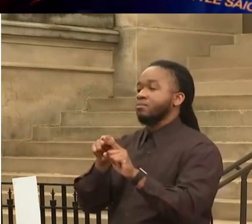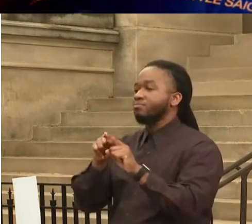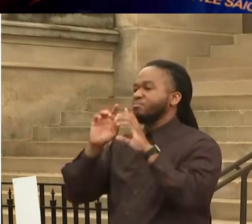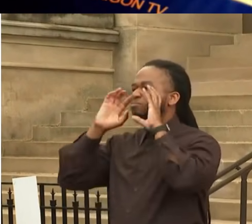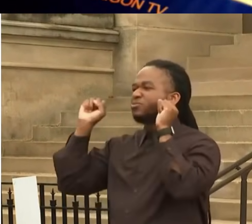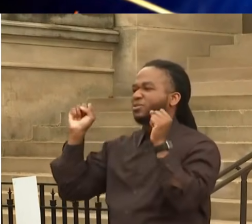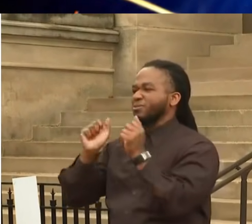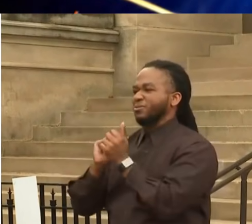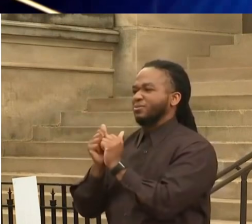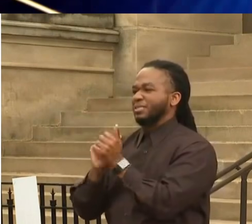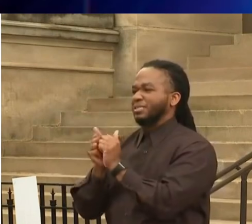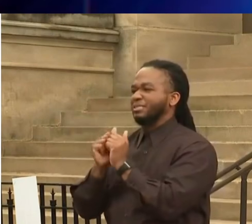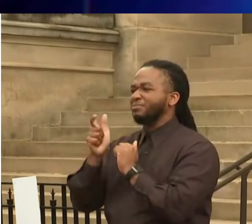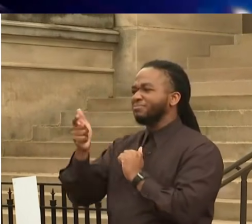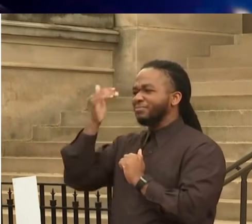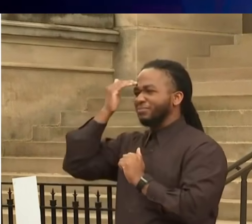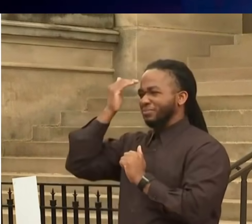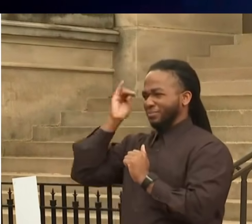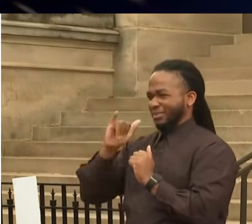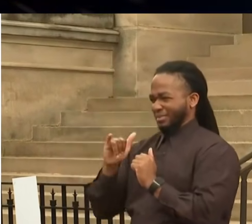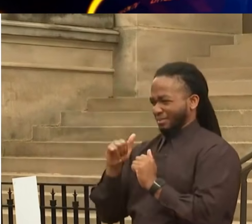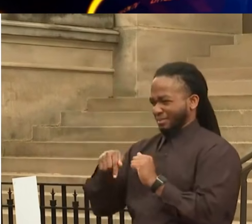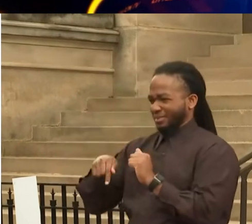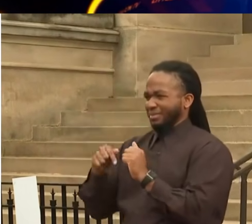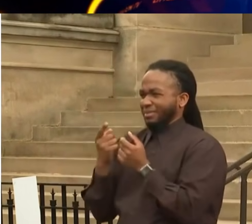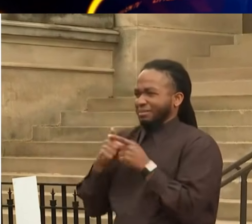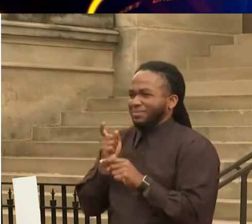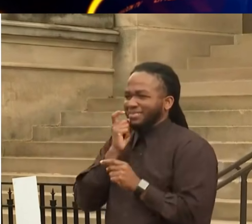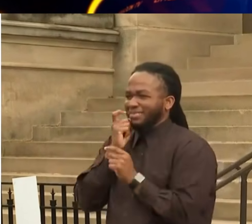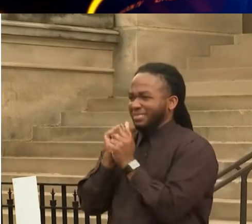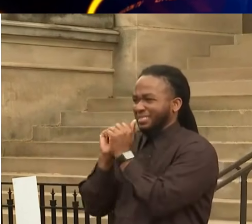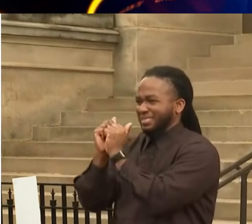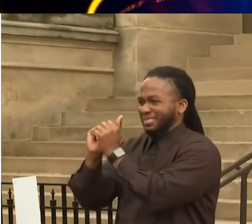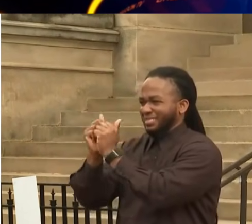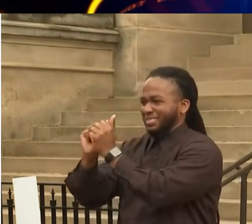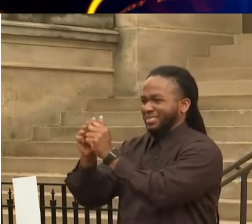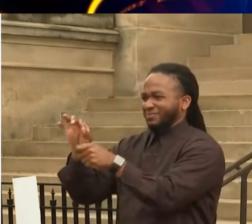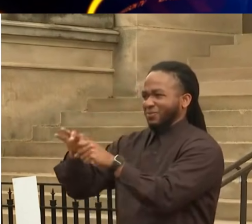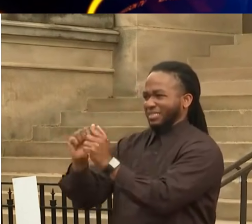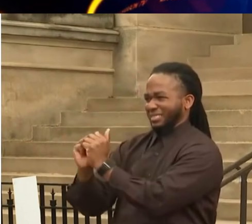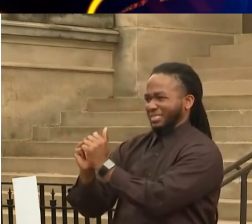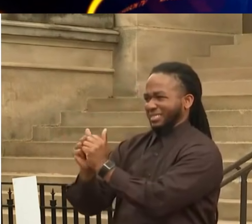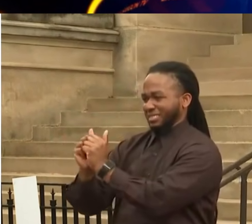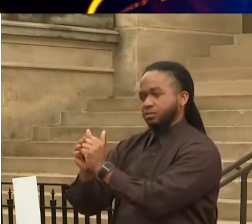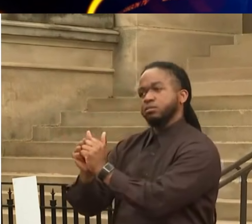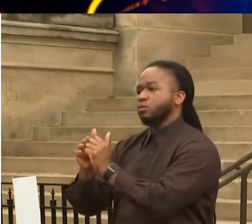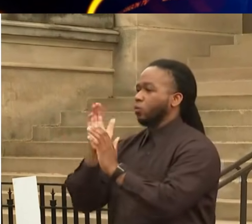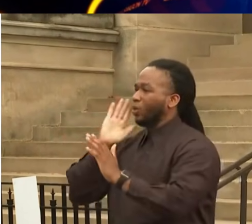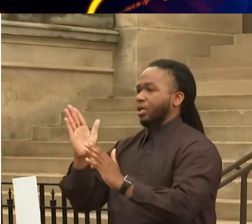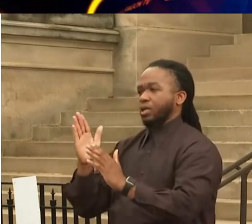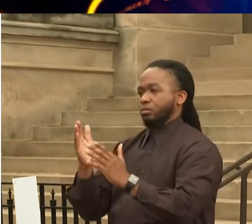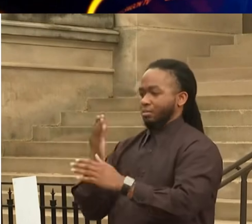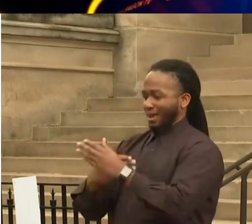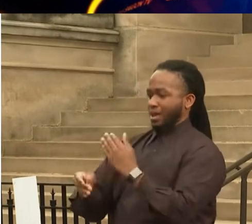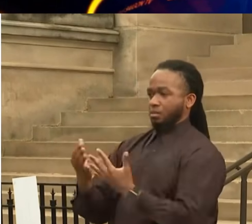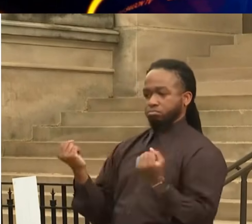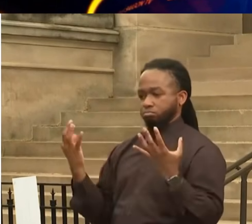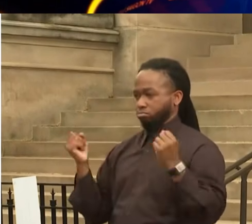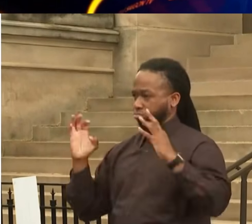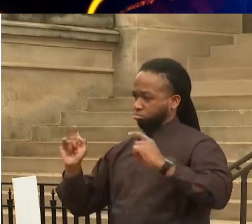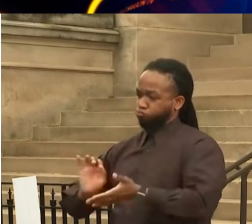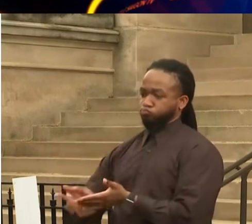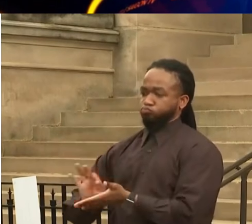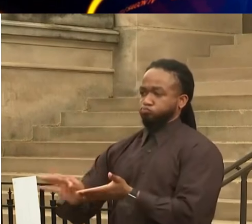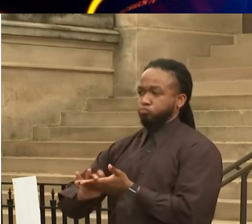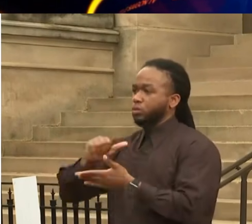thống Biden. Vâng. Những cái chức vụ đó thường là vẫn giữ lại sau khi người đó rời khỏi tòa Bạch Ốc. Chẳng hạn như